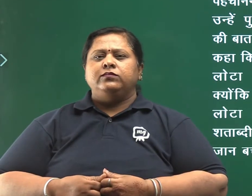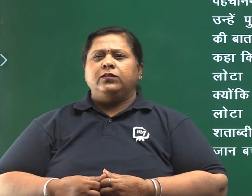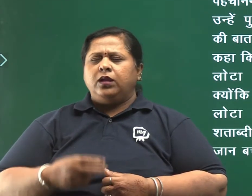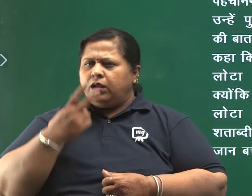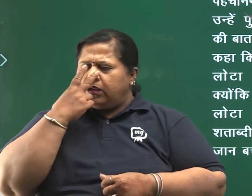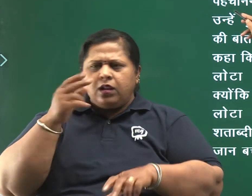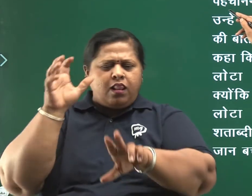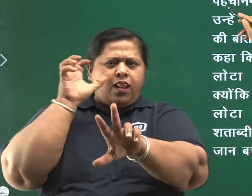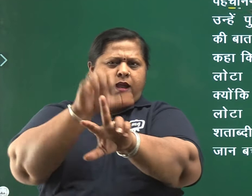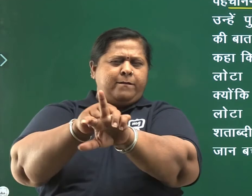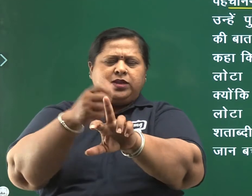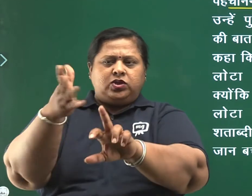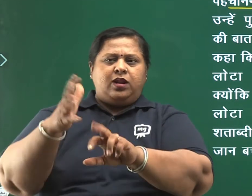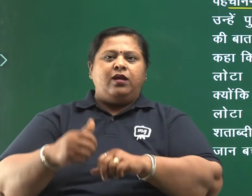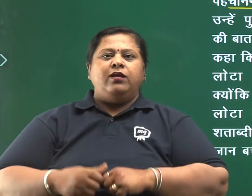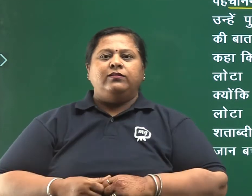ना पहचानने का